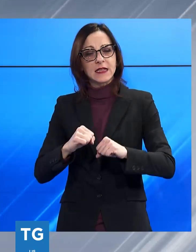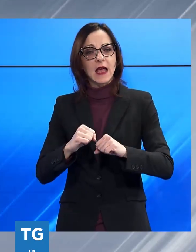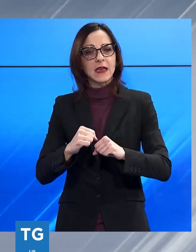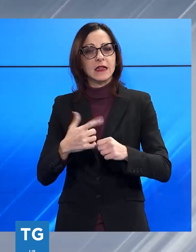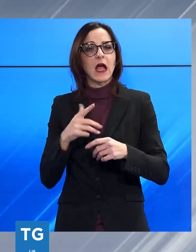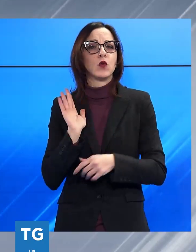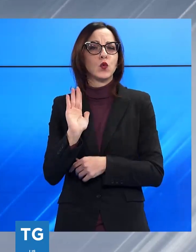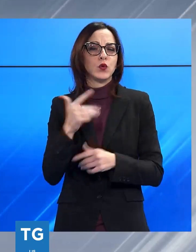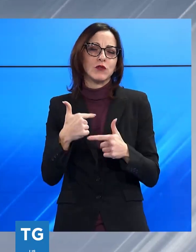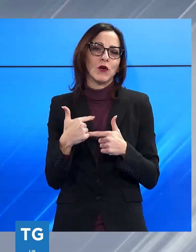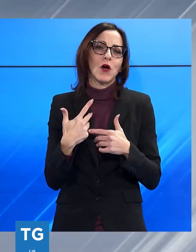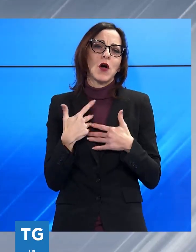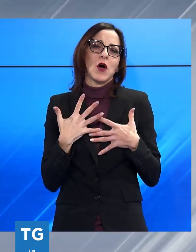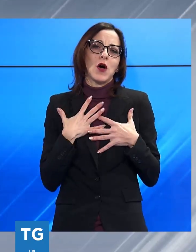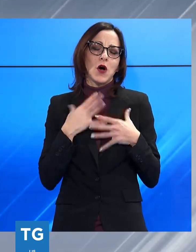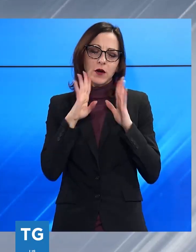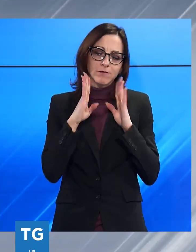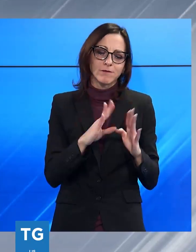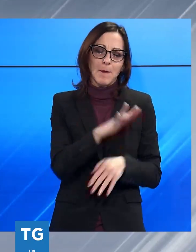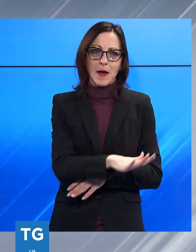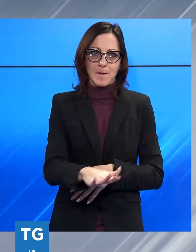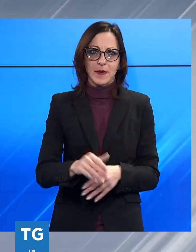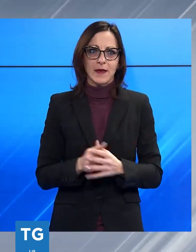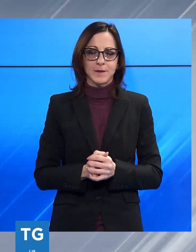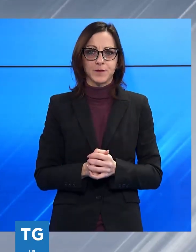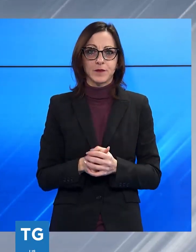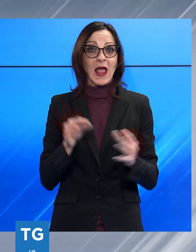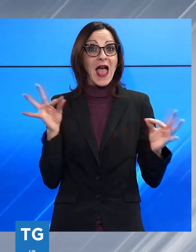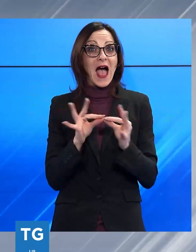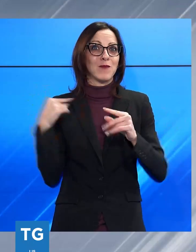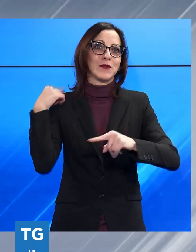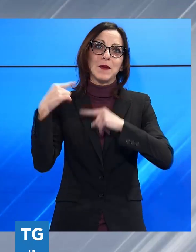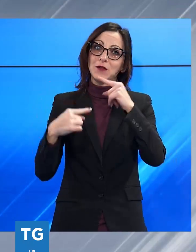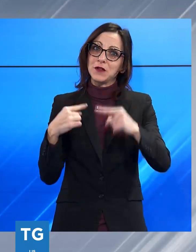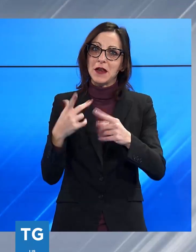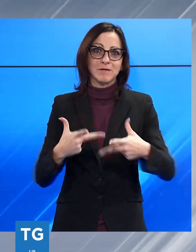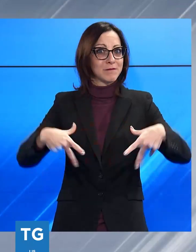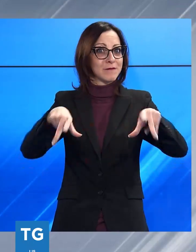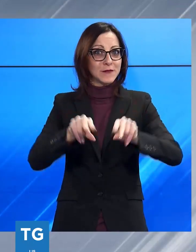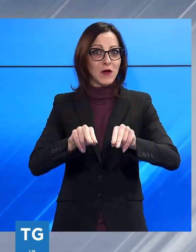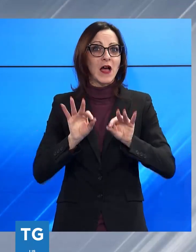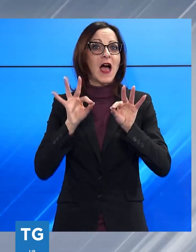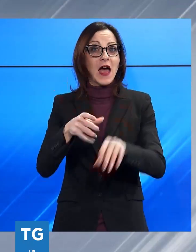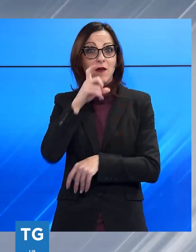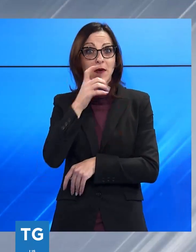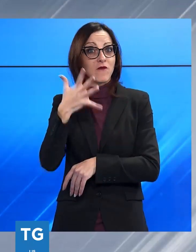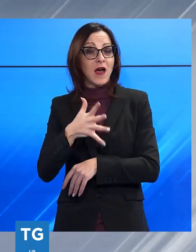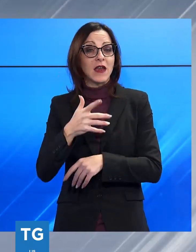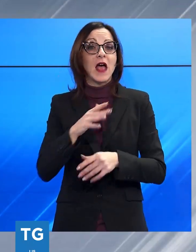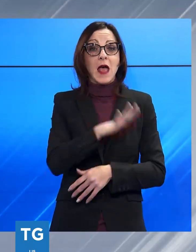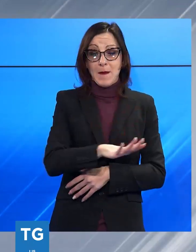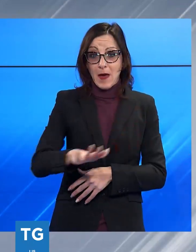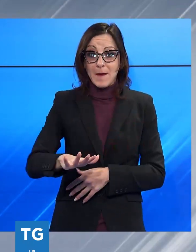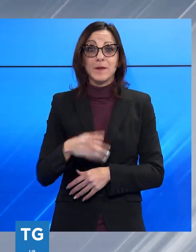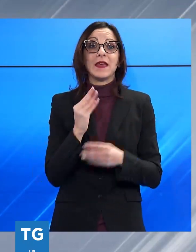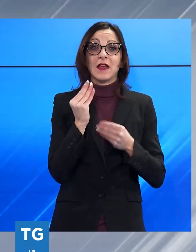quotidianamente ai piccoli pazienti se rinnovato così l'appuntamento tradizionale con l'arrivo della Befana che ha distribuito Doni e